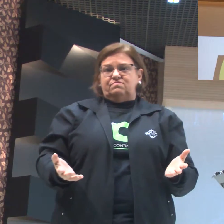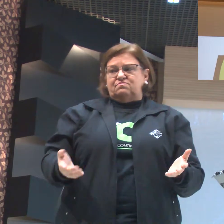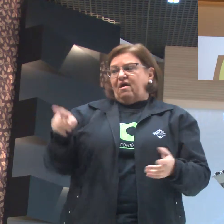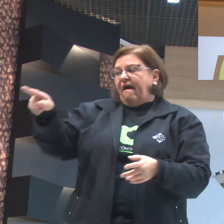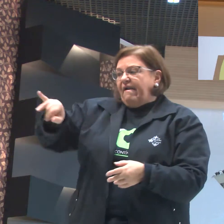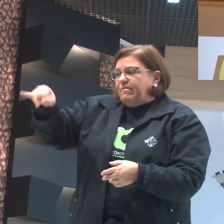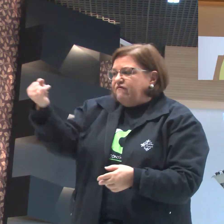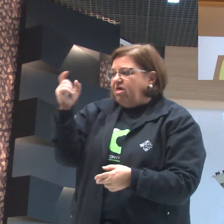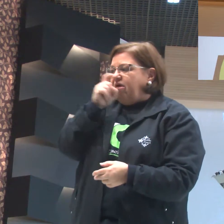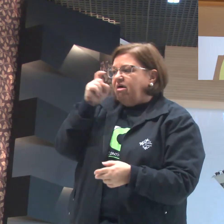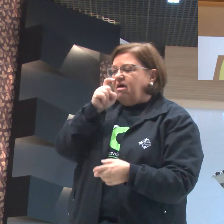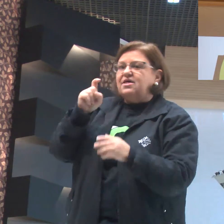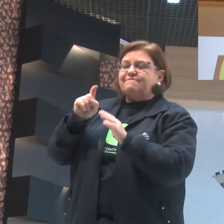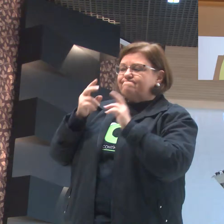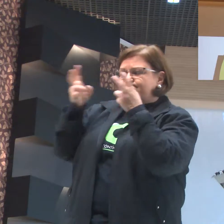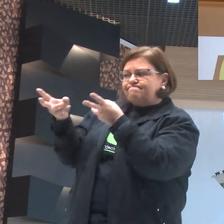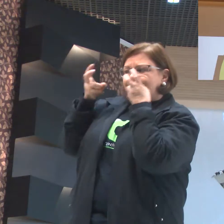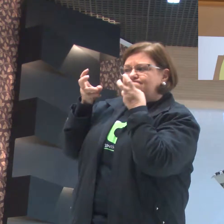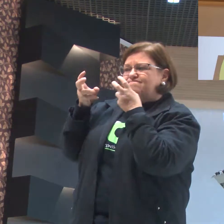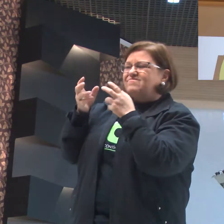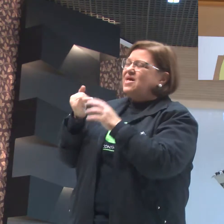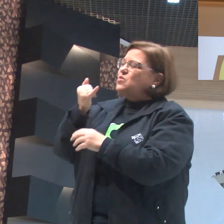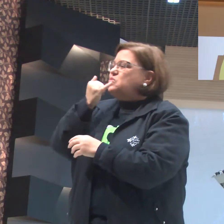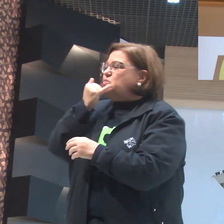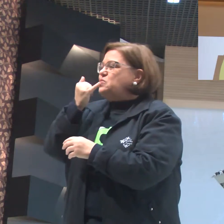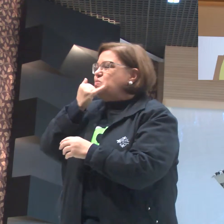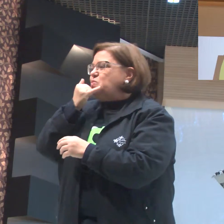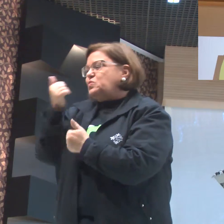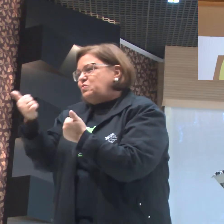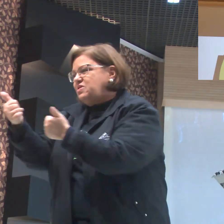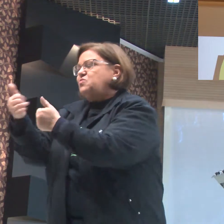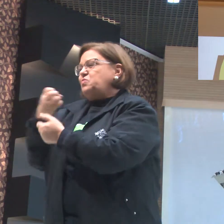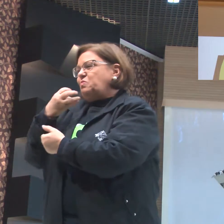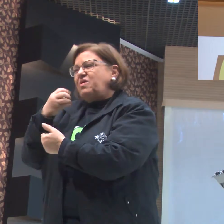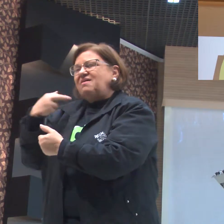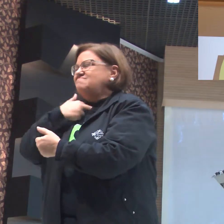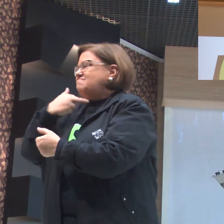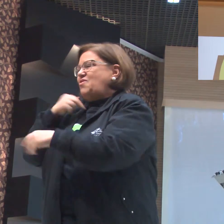Temos que ter discernimento, sim. A Bíblia manda que a gente cuide com os exploradores.